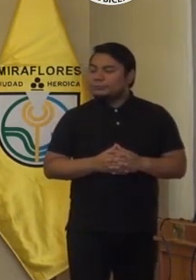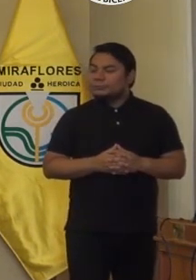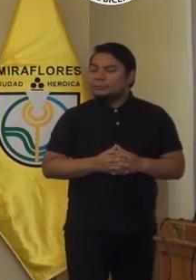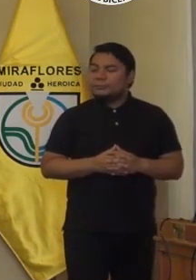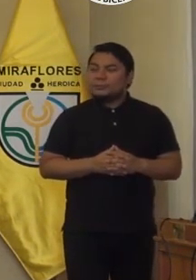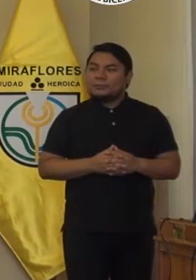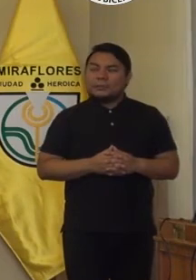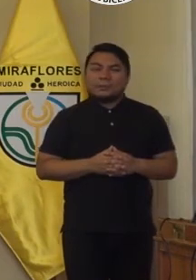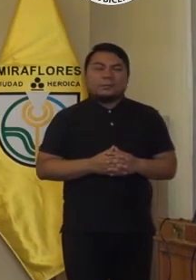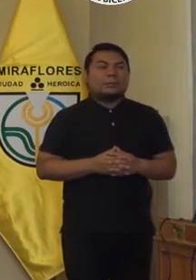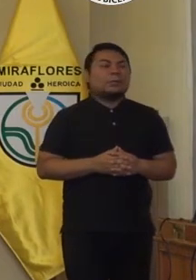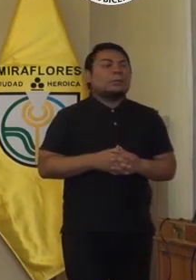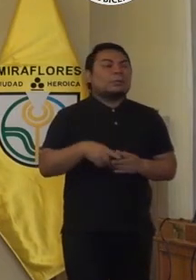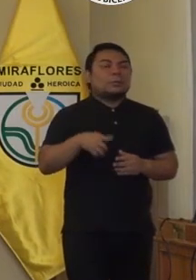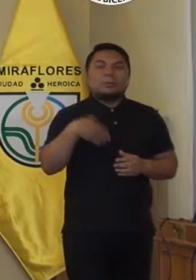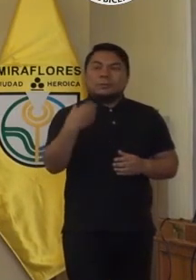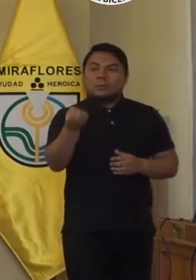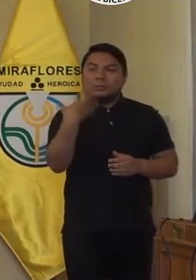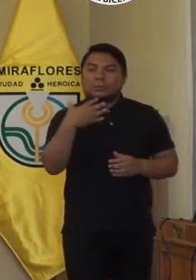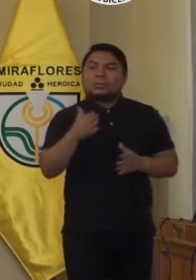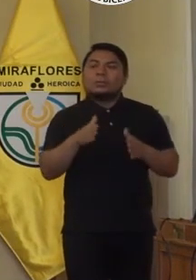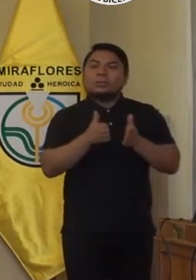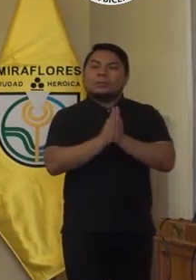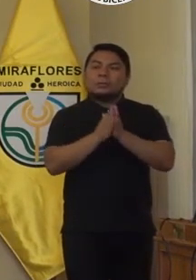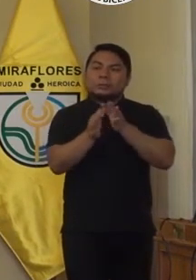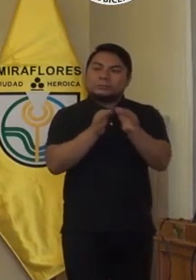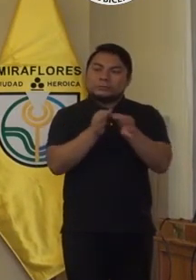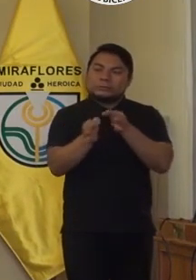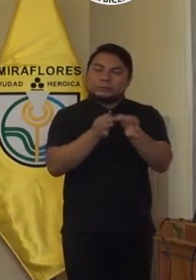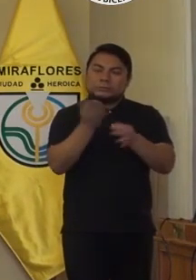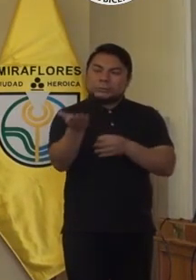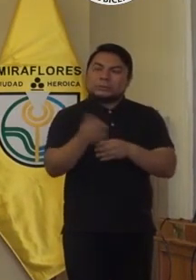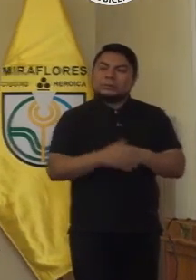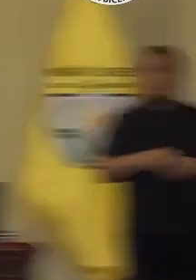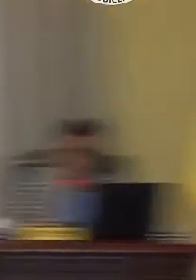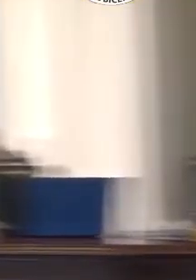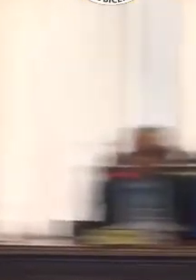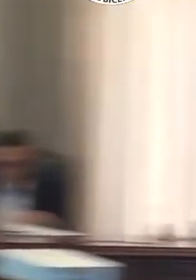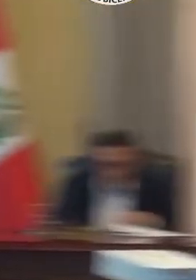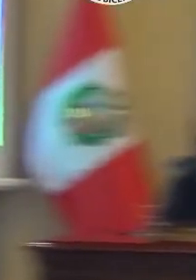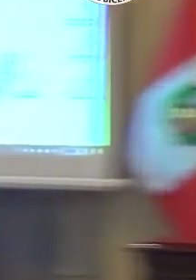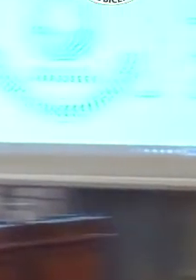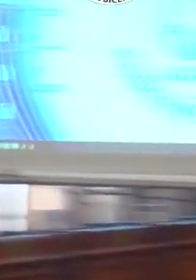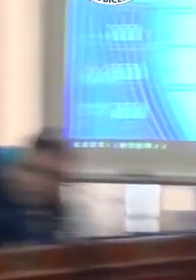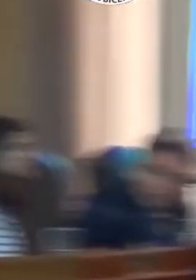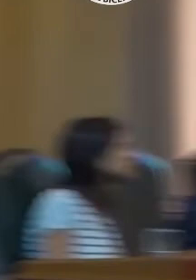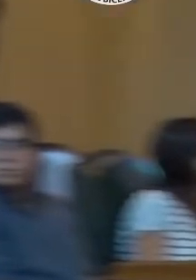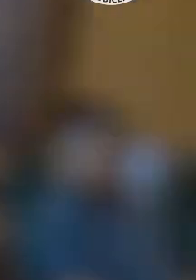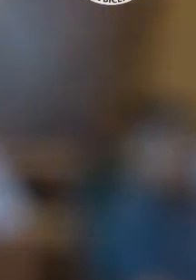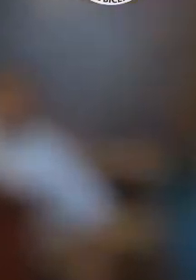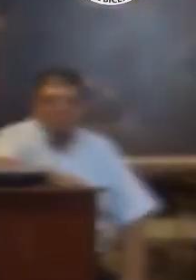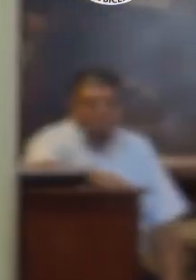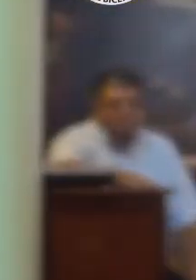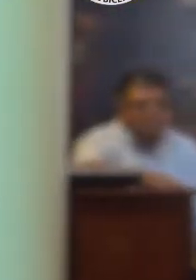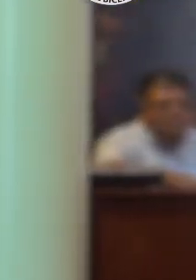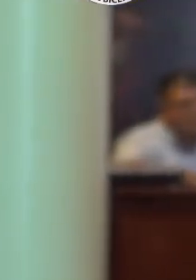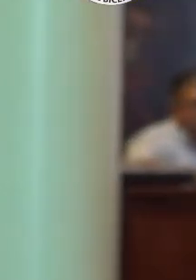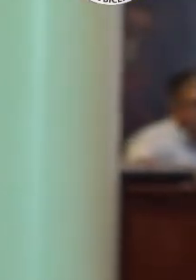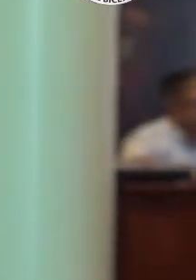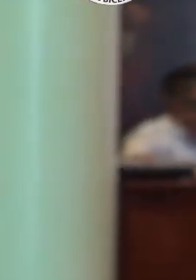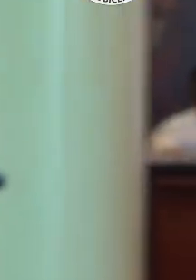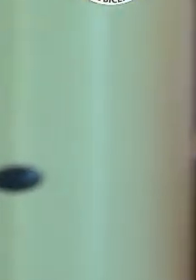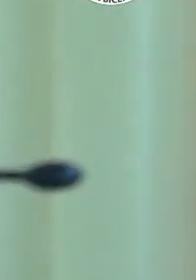Asesor legal, si fuera tan amable de explicar este dictamen sobre juntas vecinales,